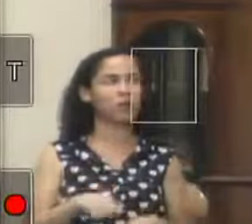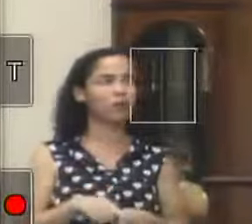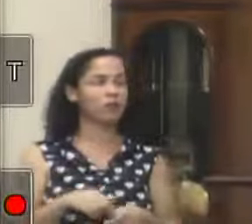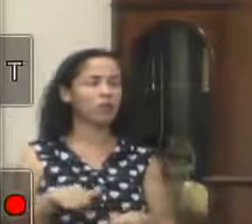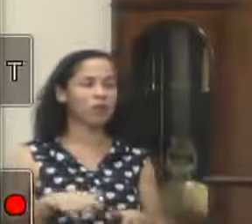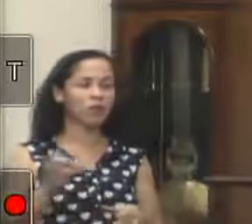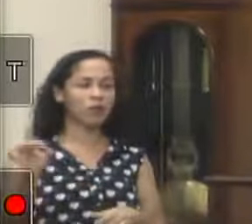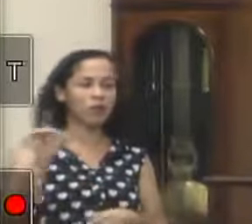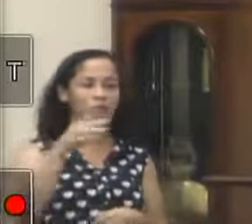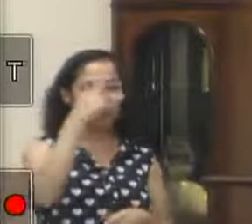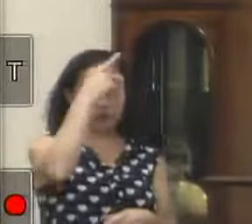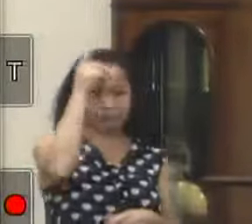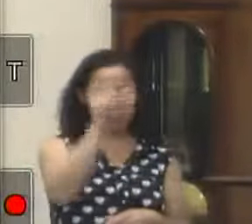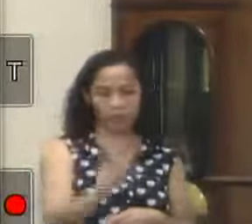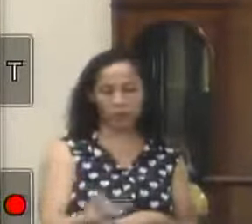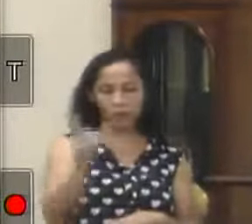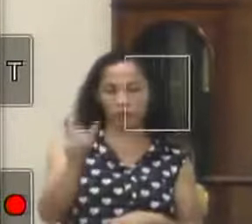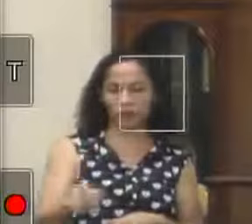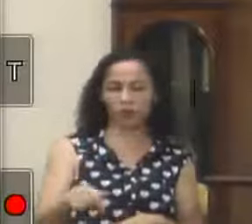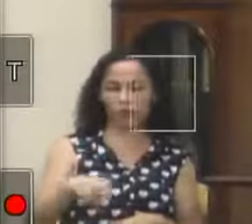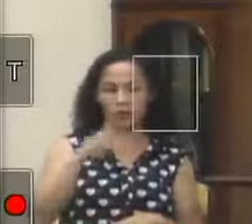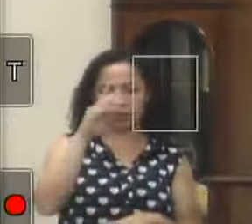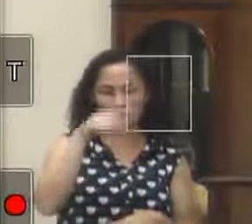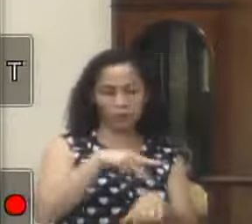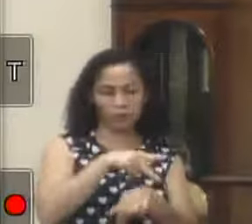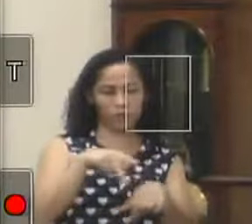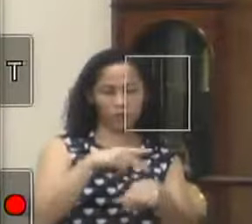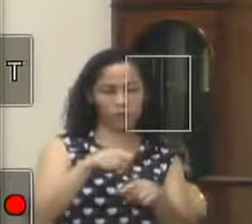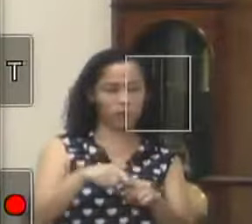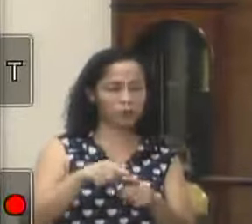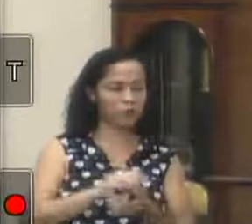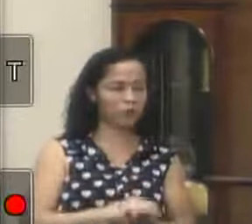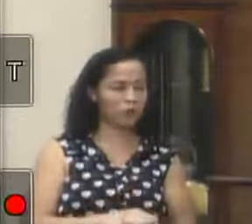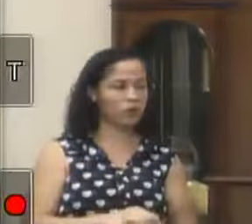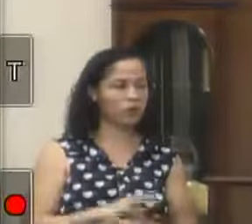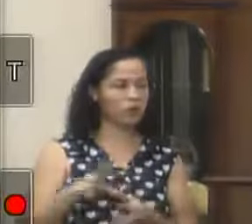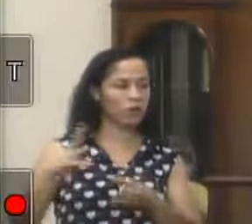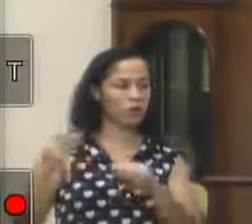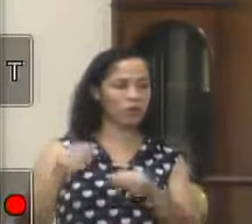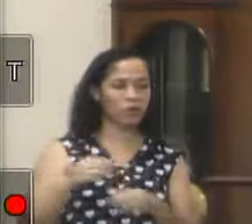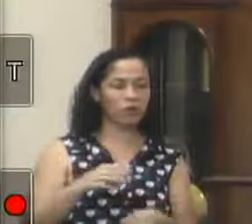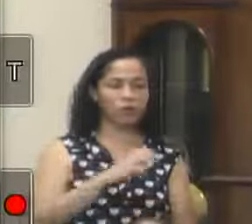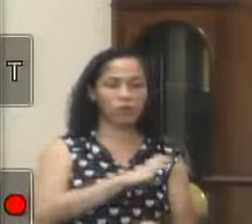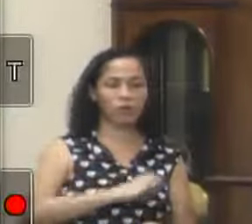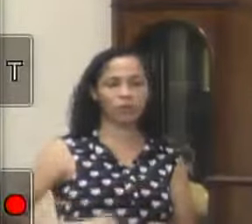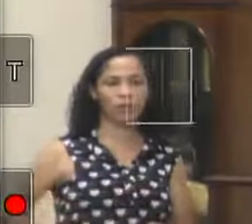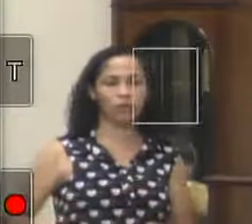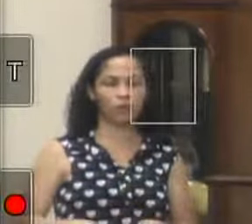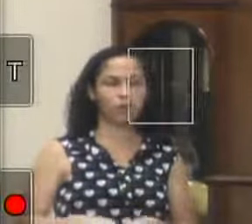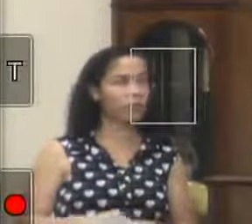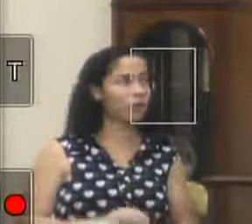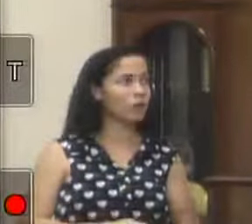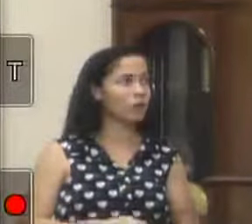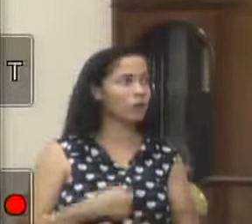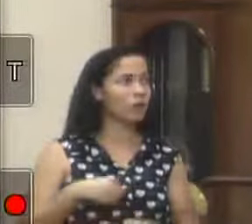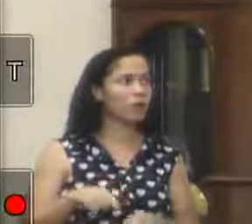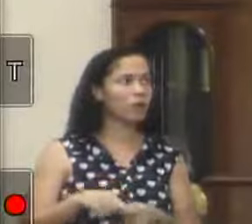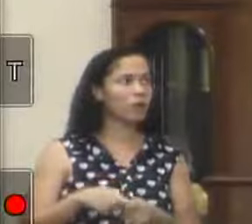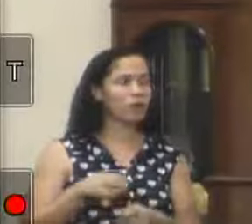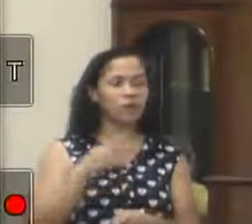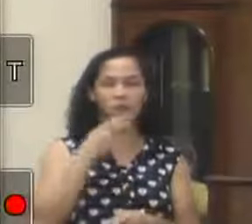cidadão. Cada cidadão nesse país, né, é, em todos os estados. Então, eu também quero deixar